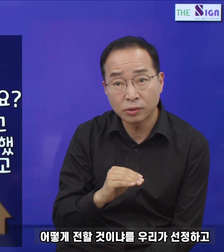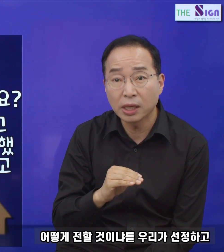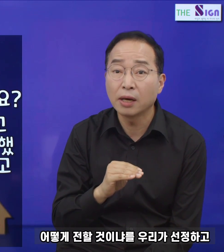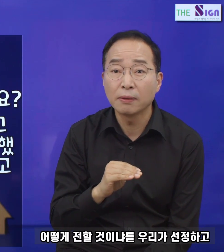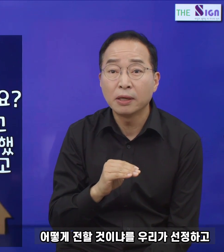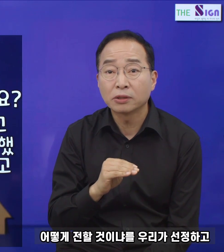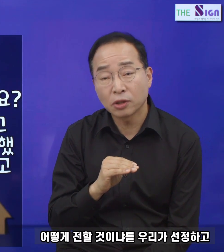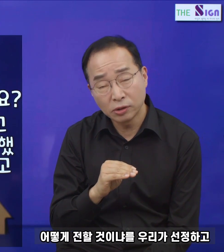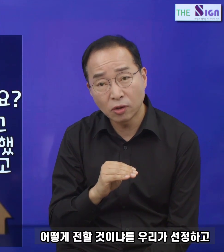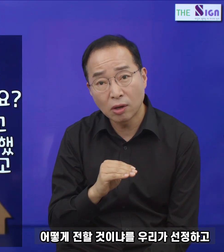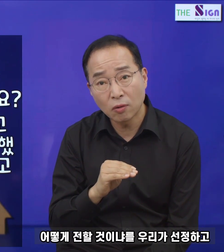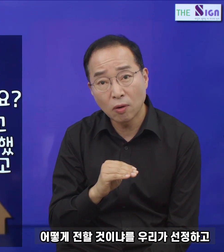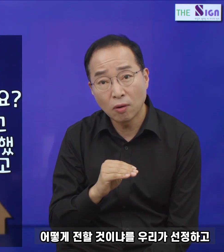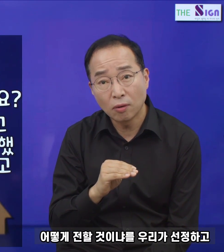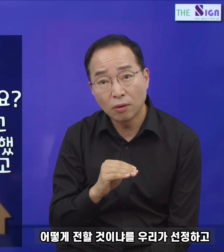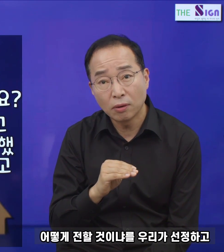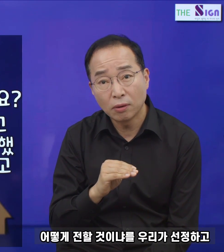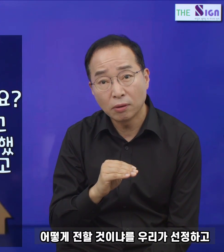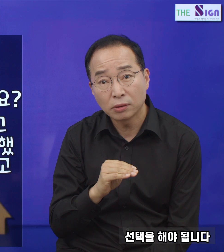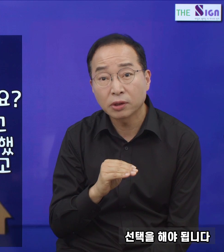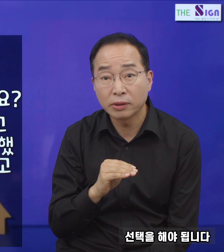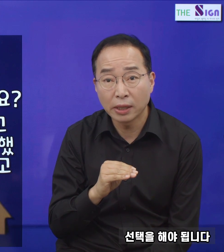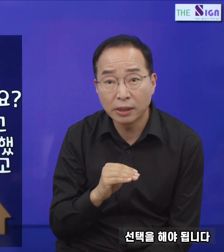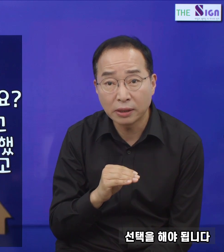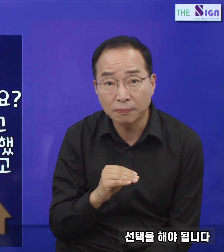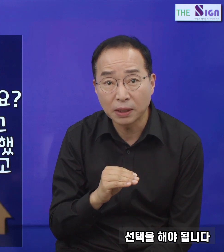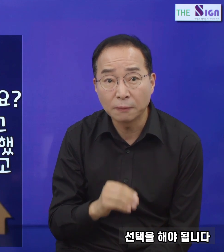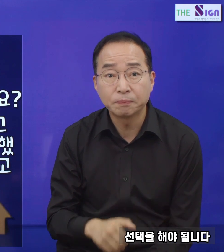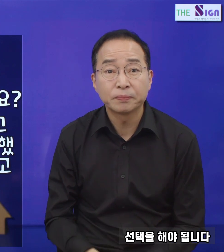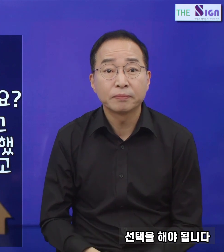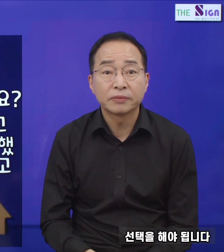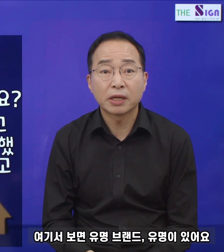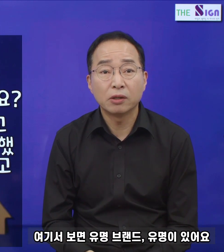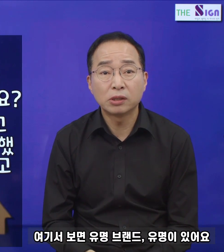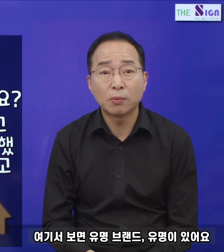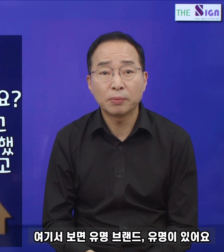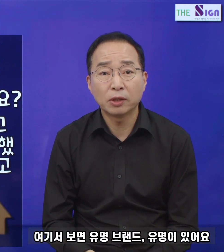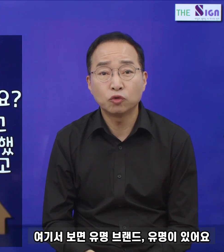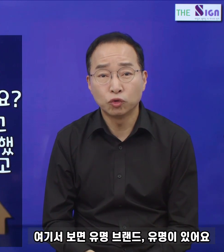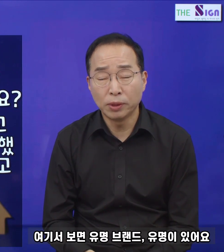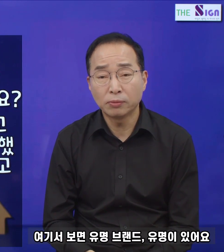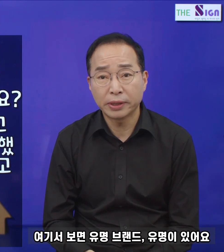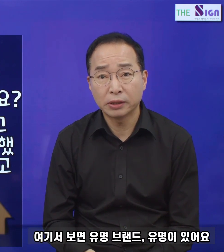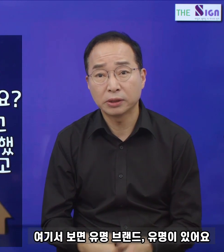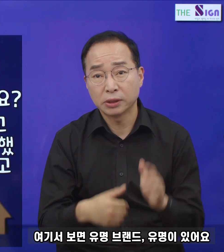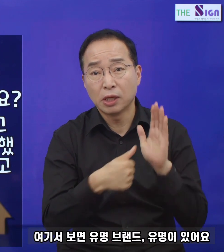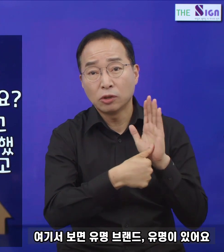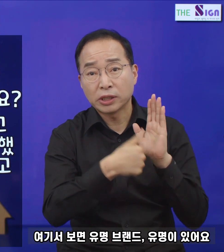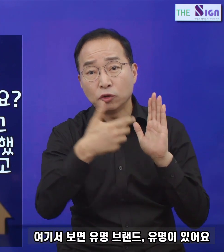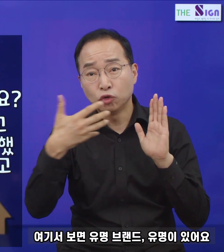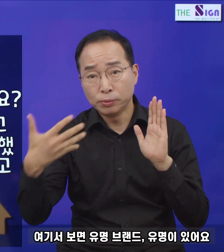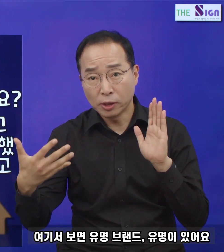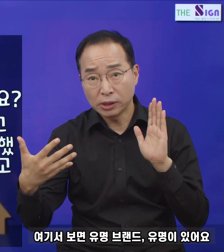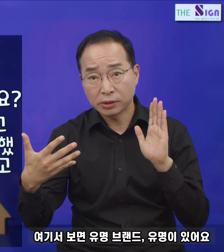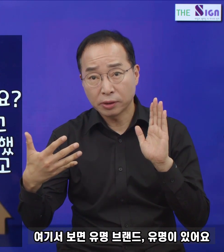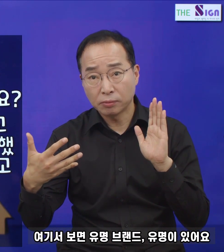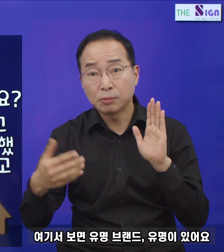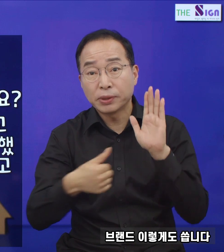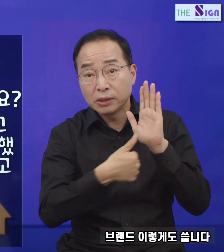우리가 선정하고 선택을 해야 됩니다. 자, 여기서 보면 유명 브랜드, 자, 유명이 있어요. 브랜드